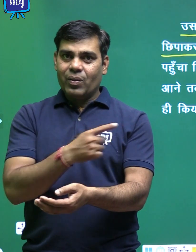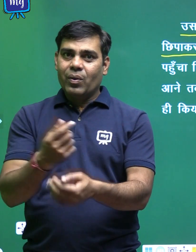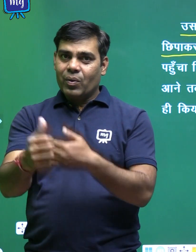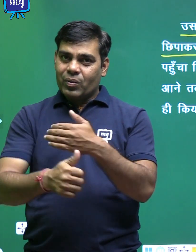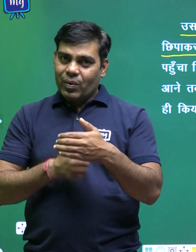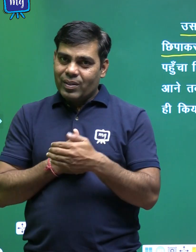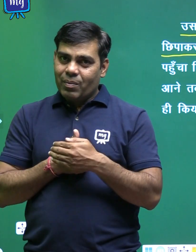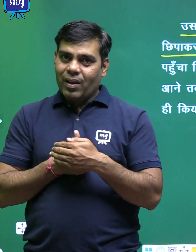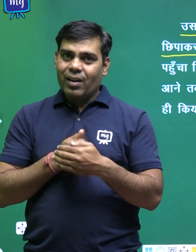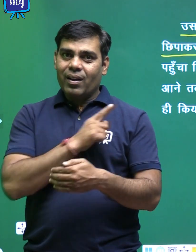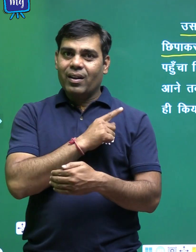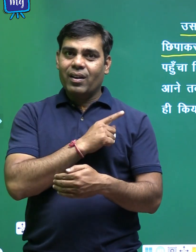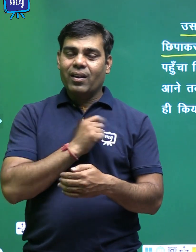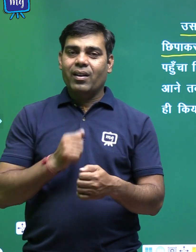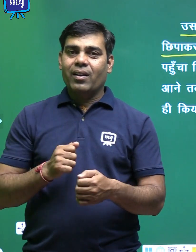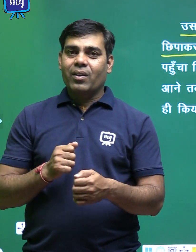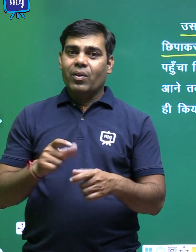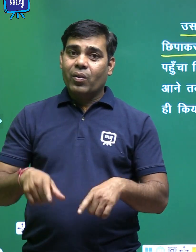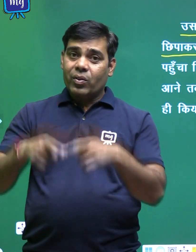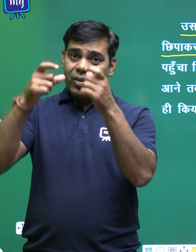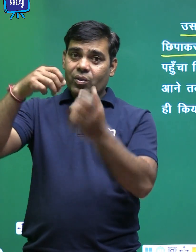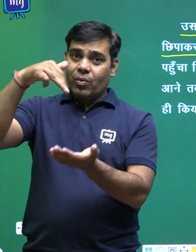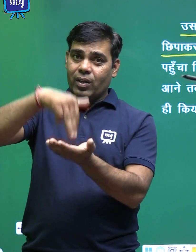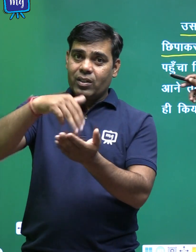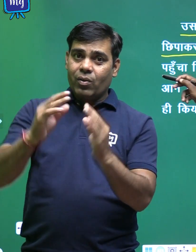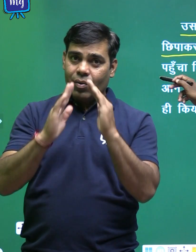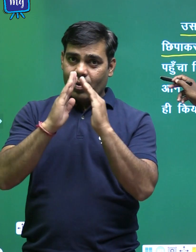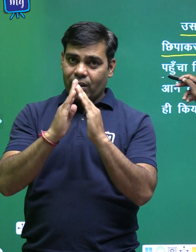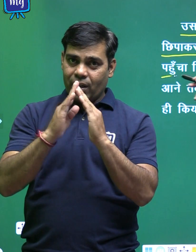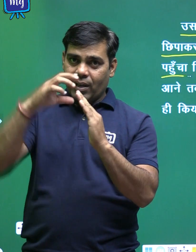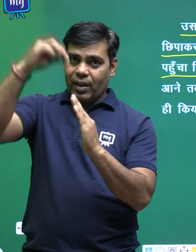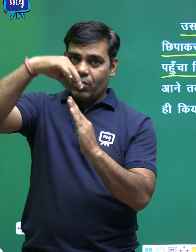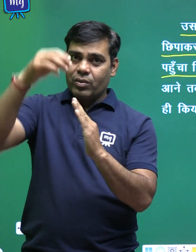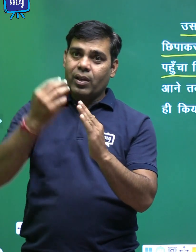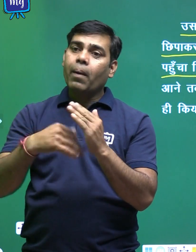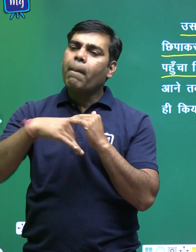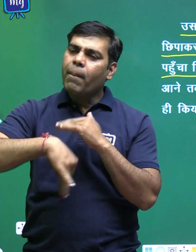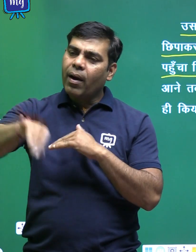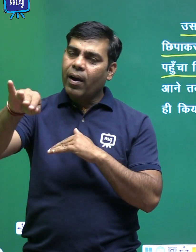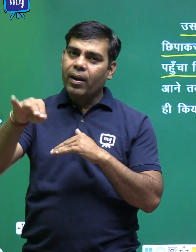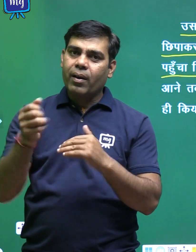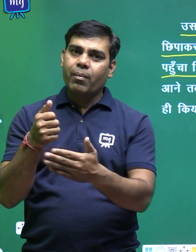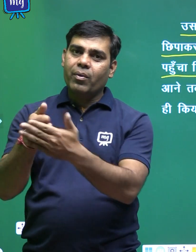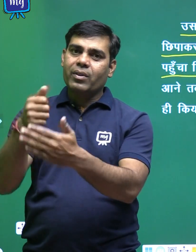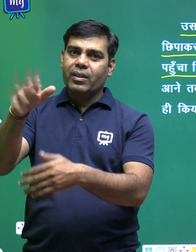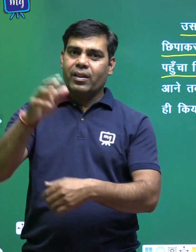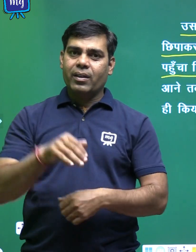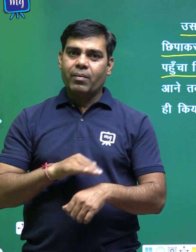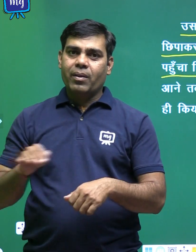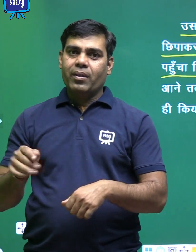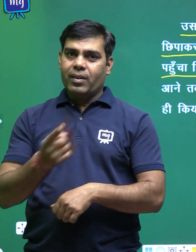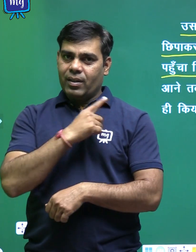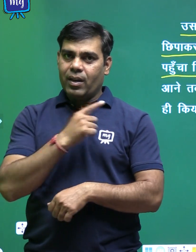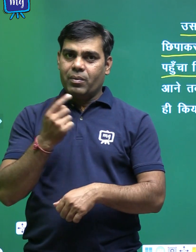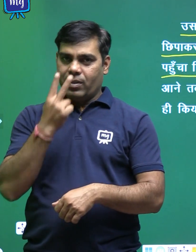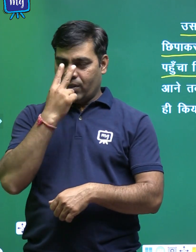छिपाकर चित्तौड़ के किले से बाहर पहुंचा दिया। प्यारे बच्चों, आप